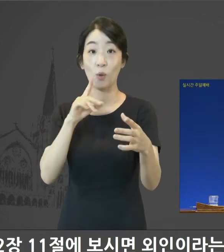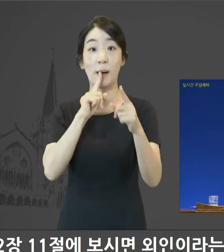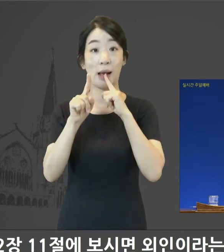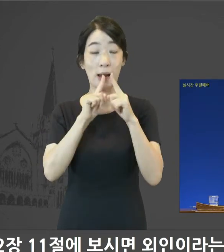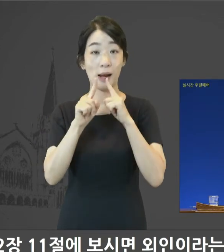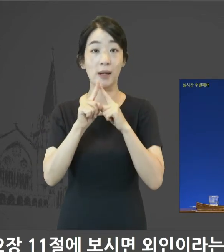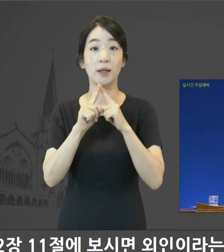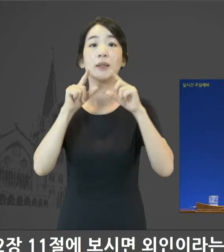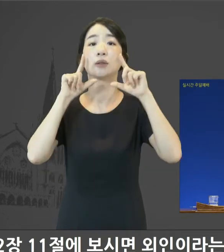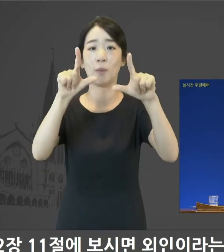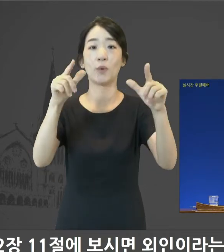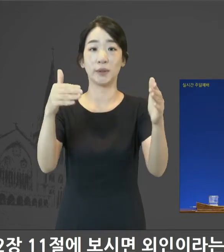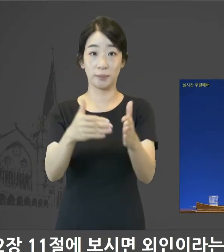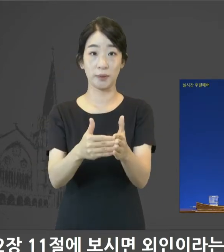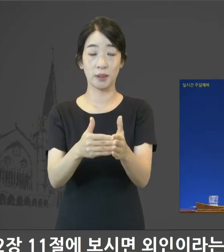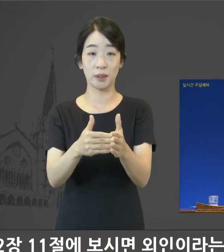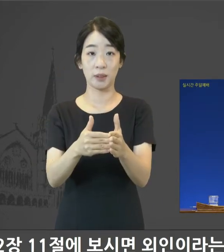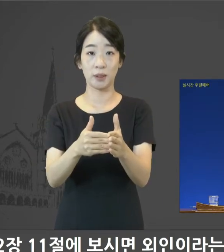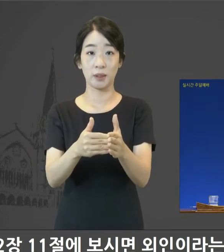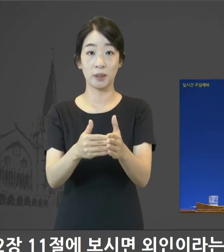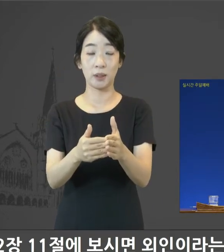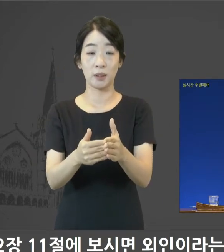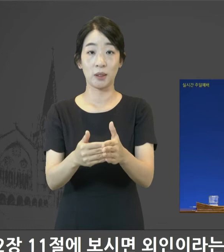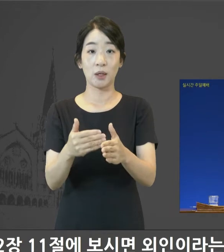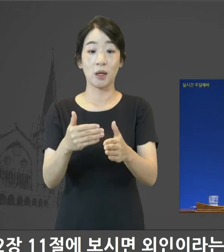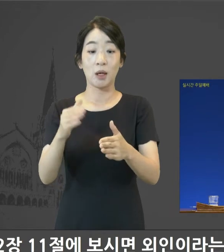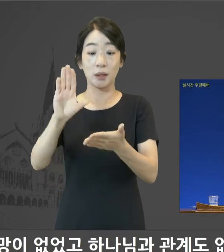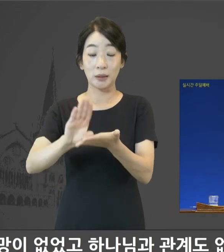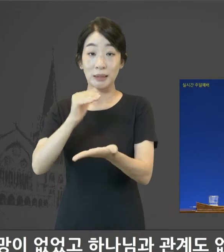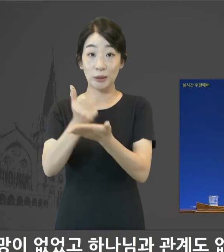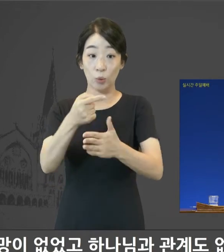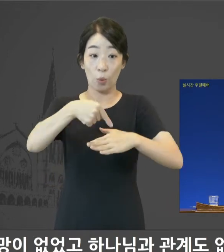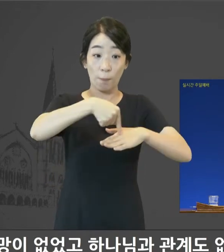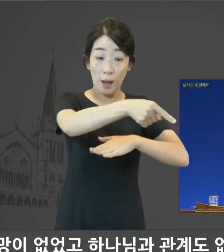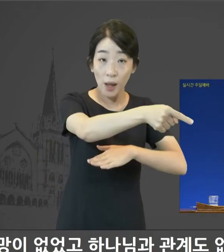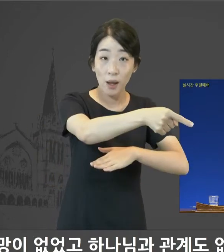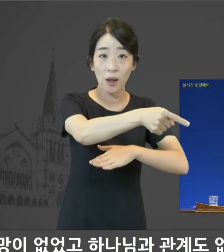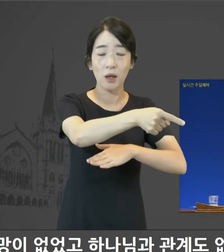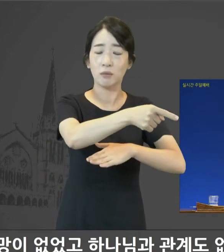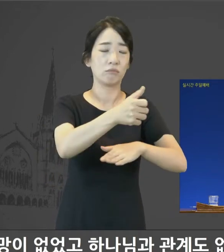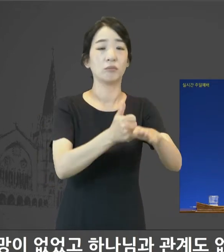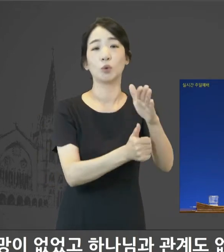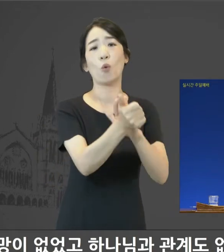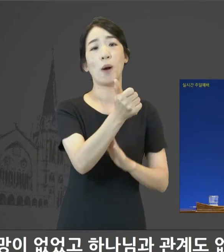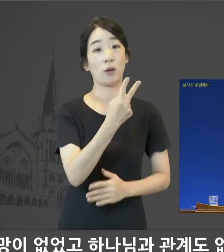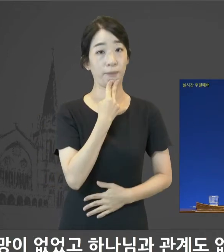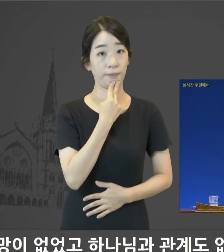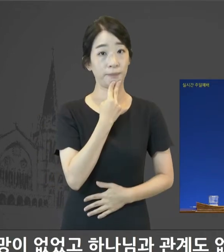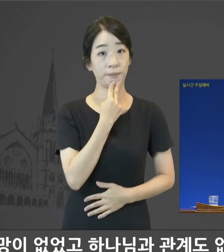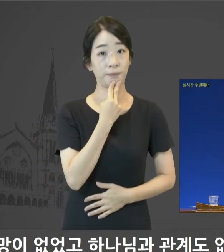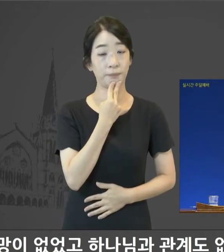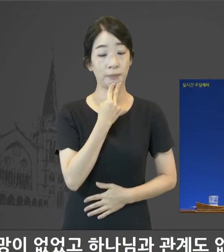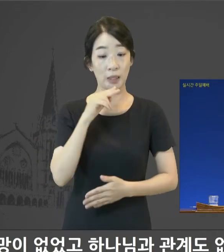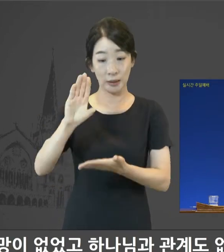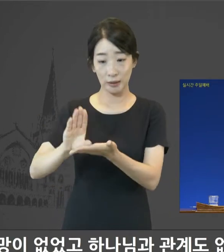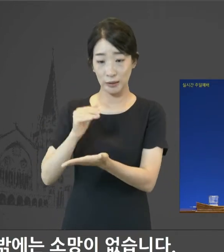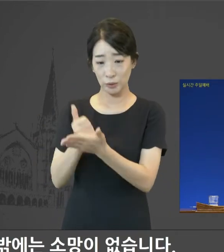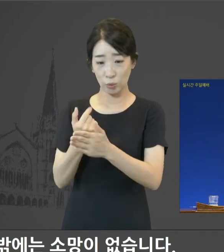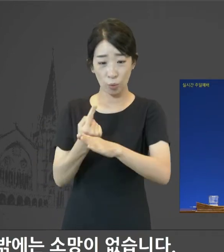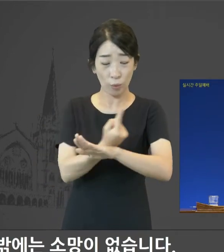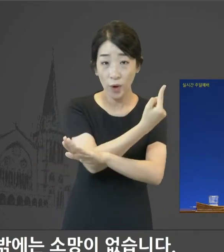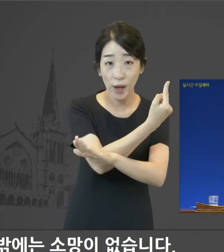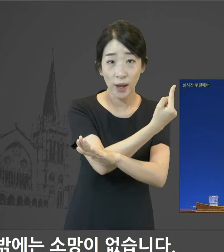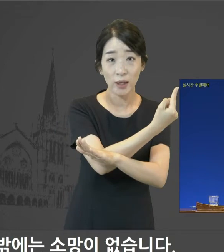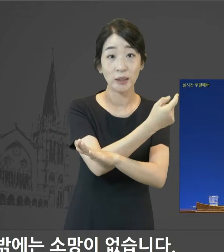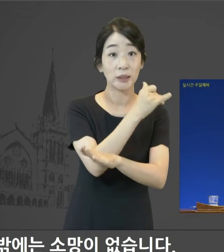것이죠. 여러분, 그리스도 밖에 소망이 없습니다. 그래서 예수님 밖에 있으면 사실 소망이 없는